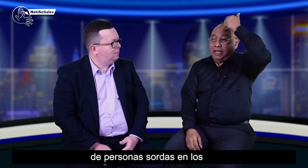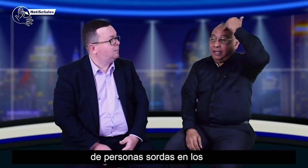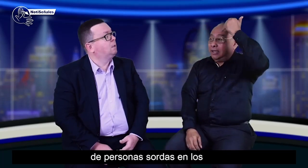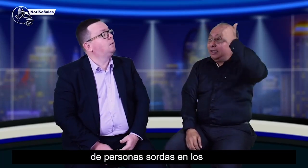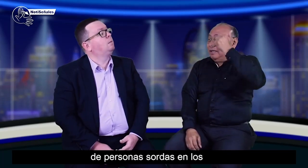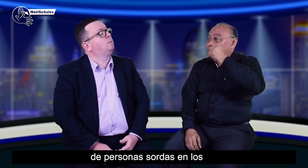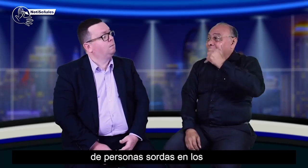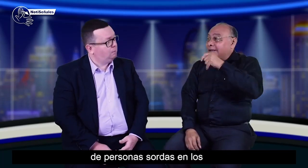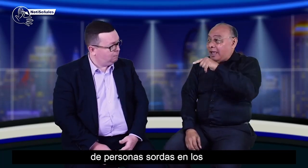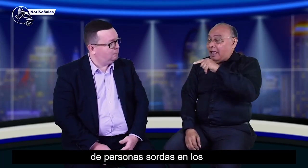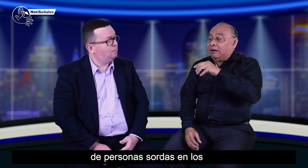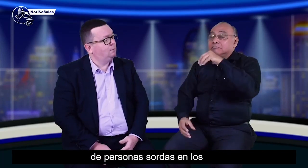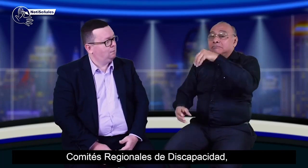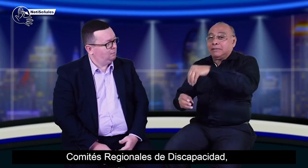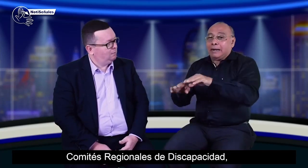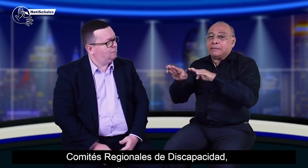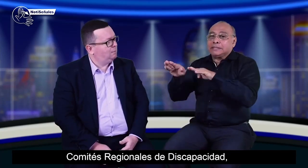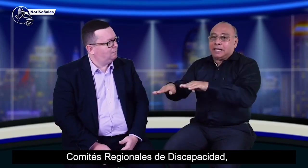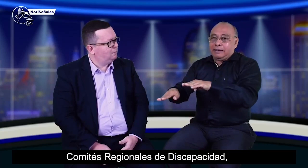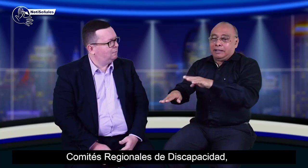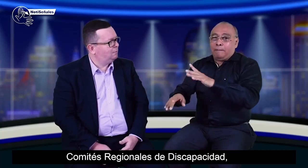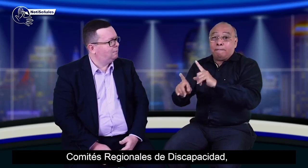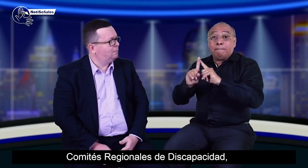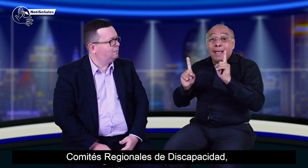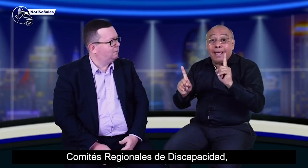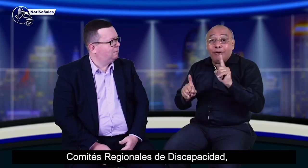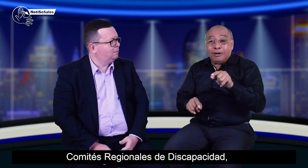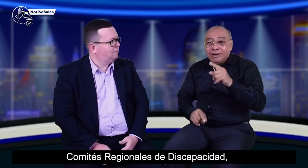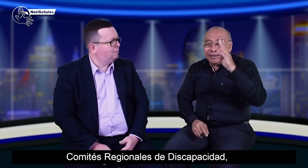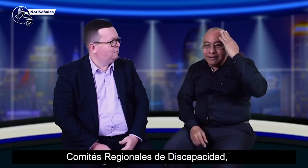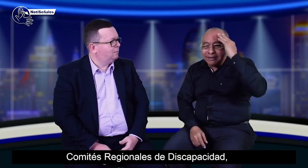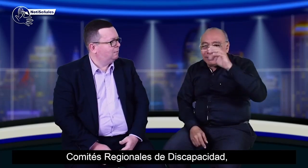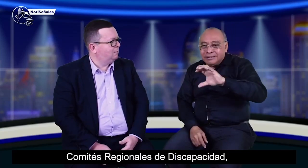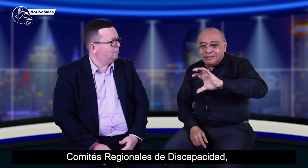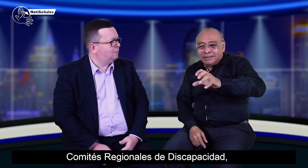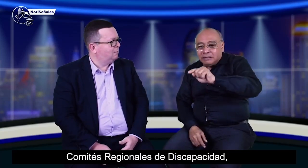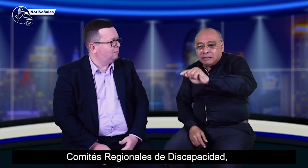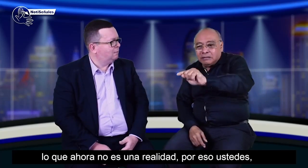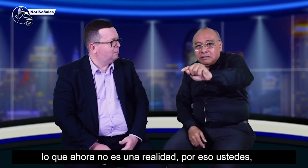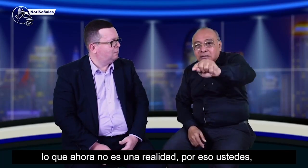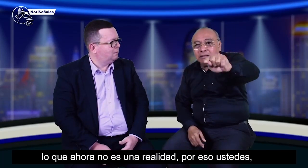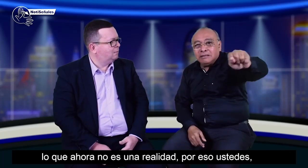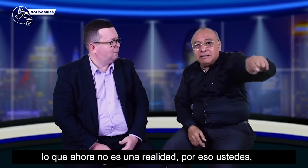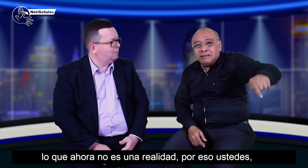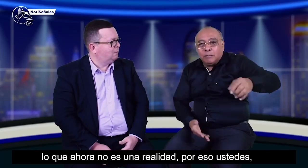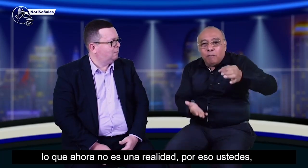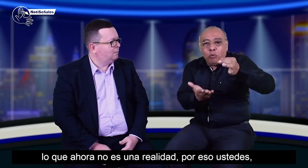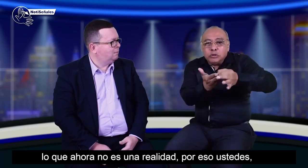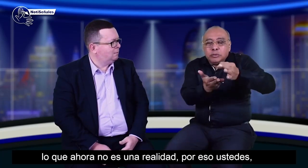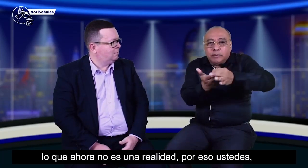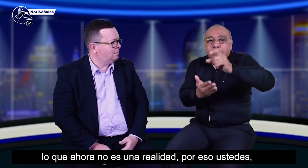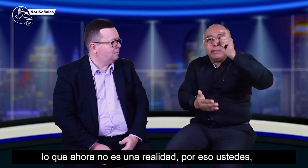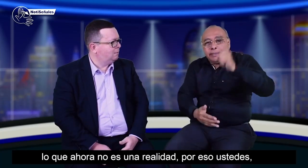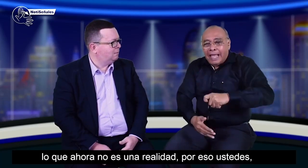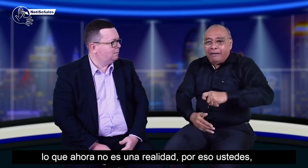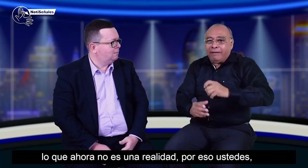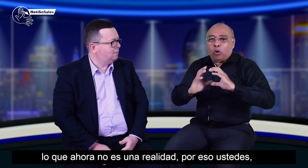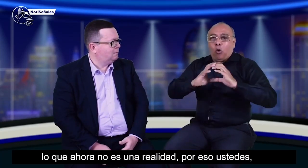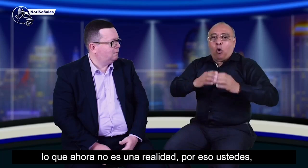personas sordas en los comités regionales de discapacidad, lo que ahora no es una realidad. Por eso